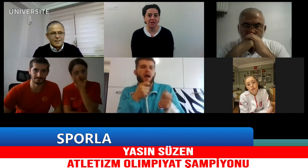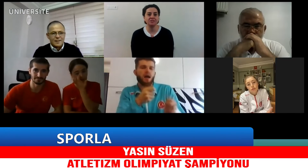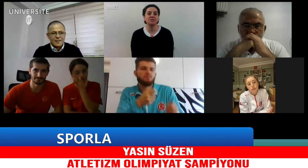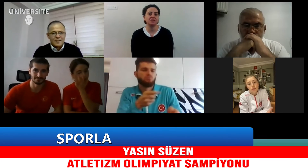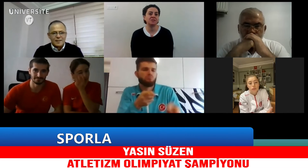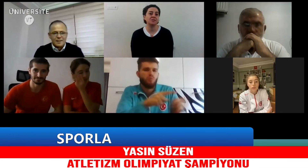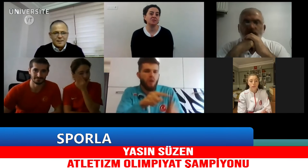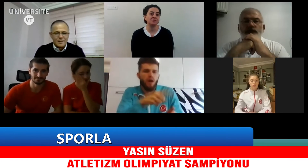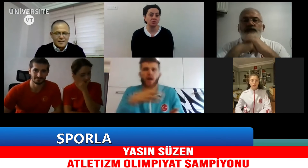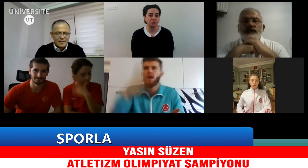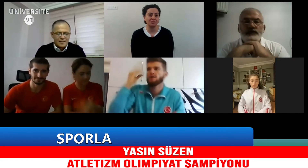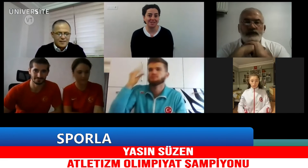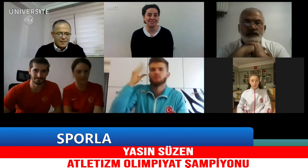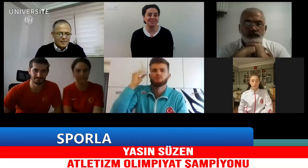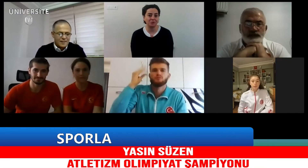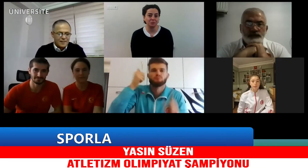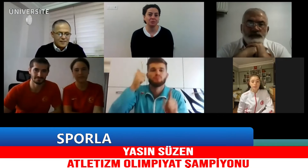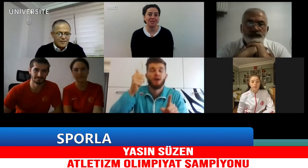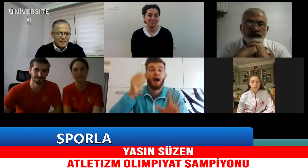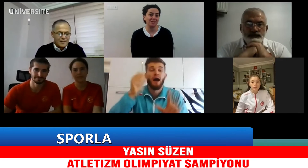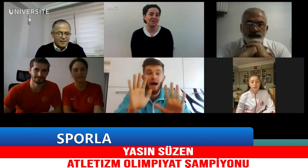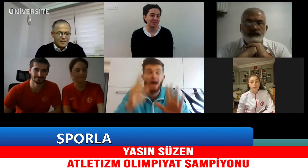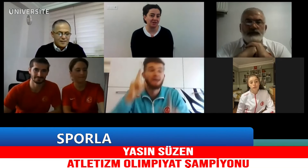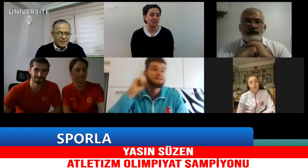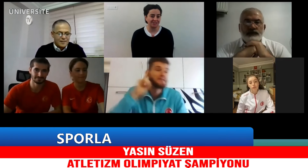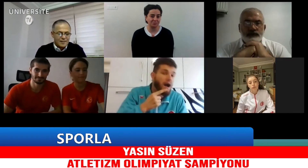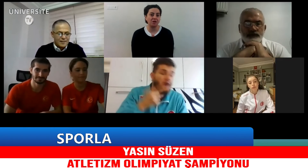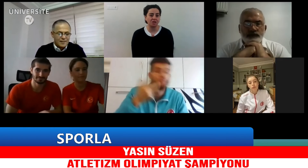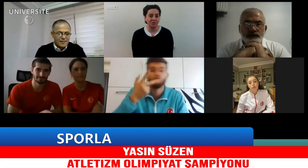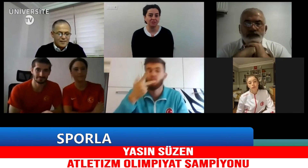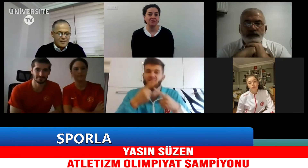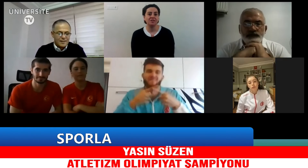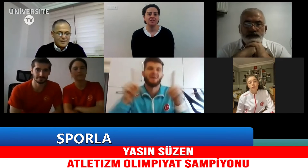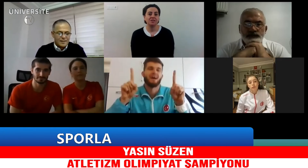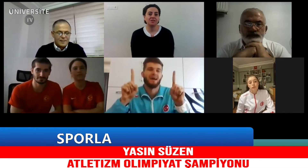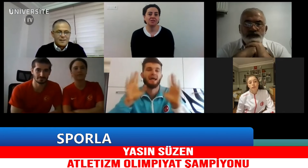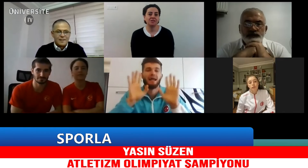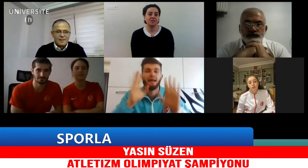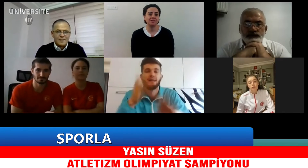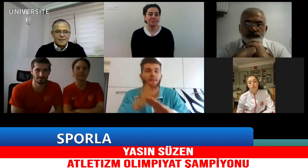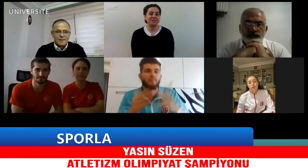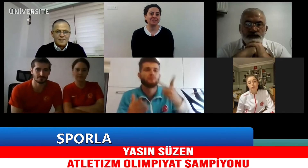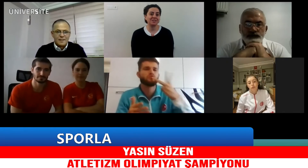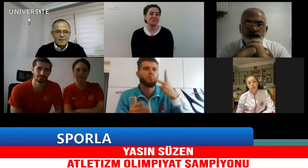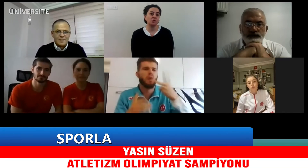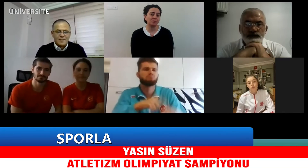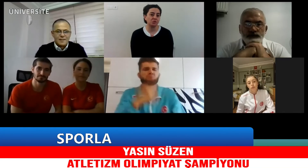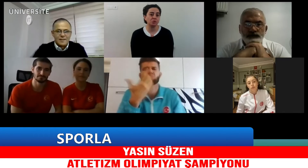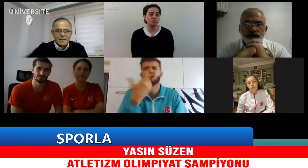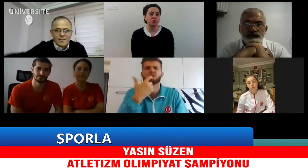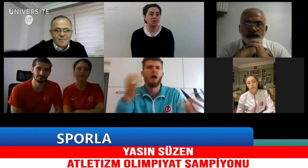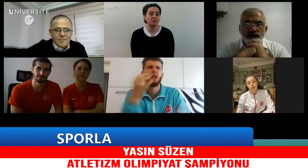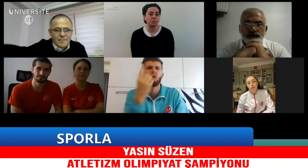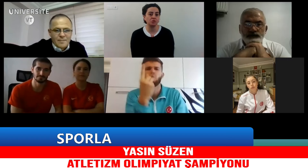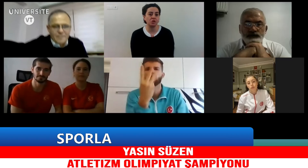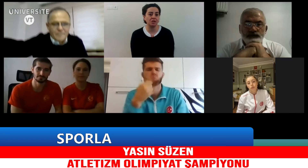olacaktır. Ve ben gençleri görüp kendime yanıma almak ve birlikte destek olmak istiyorum.